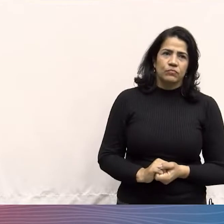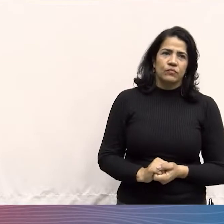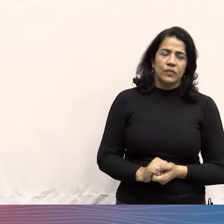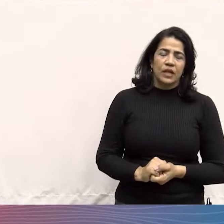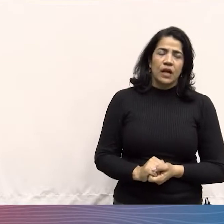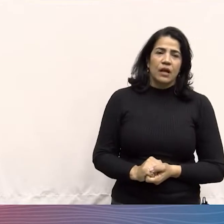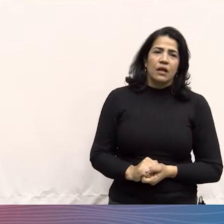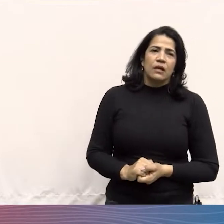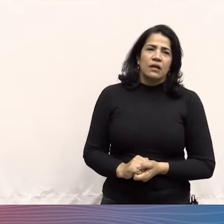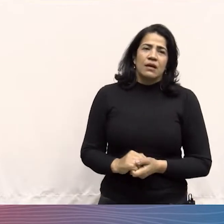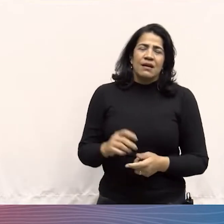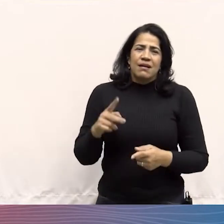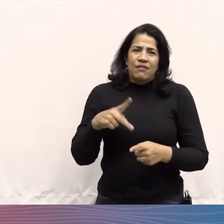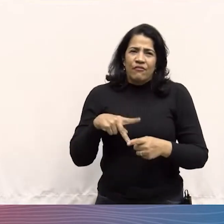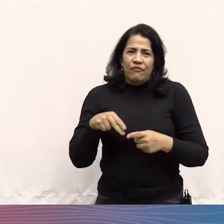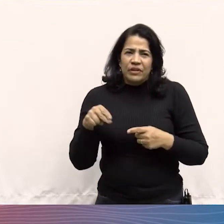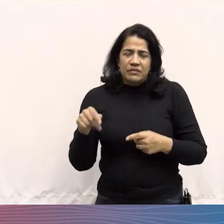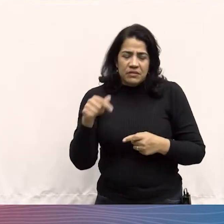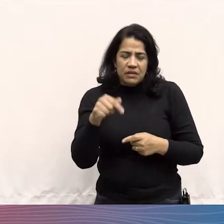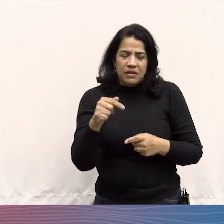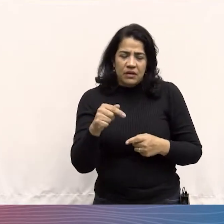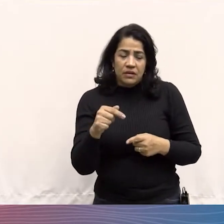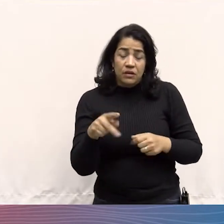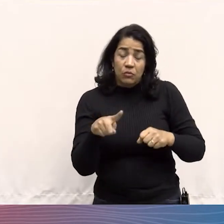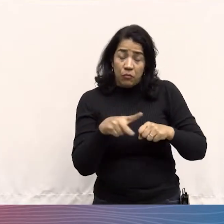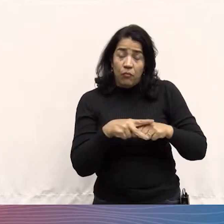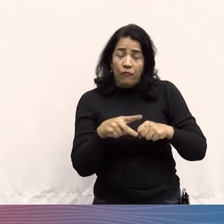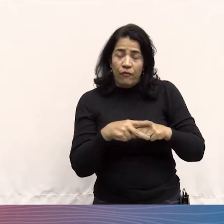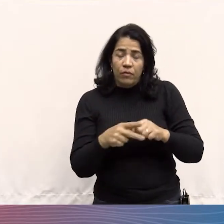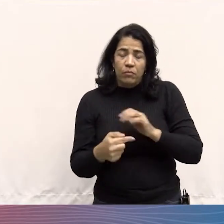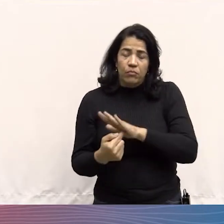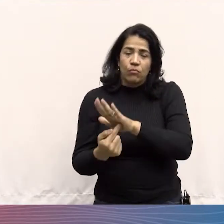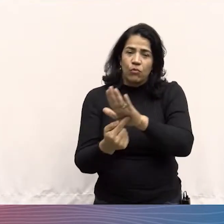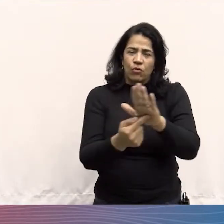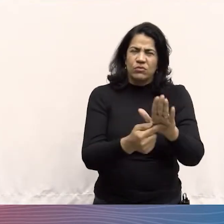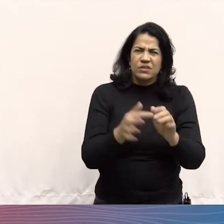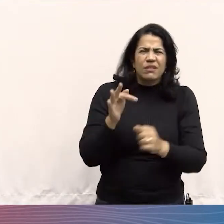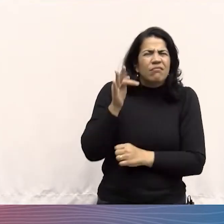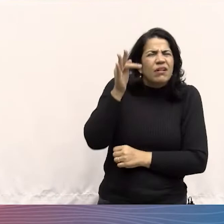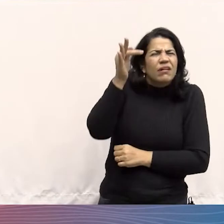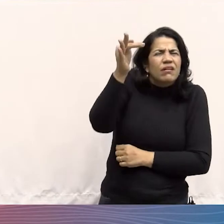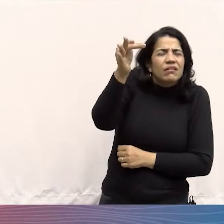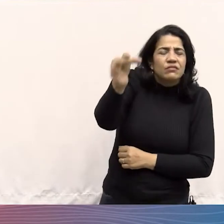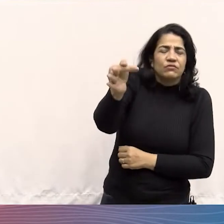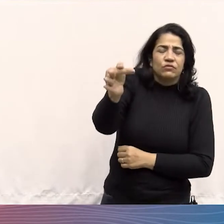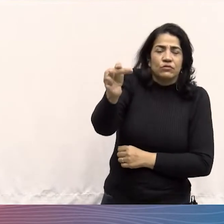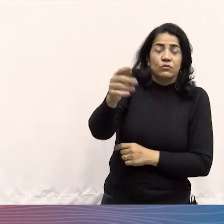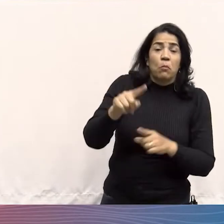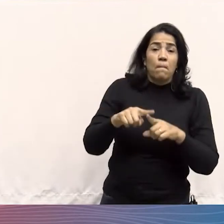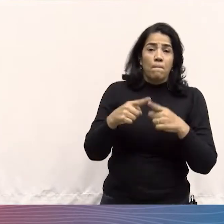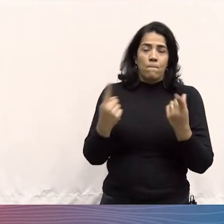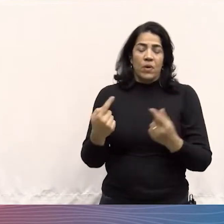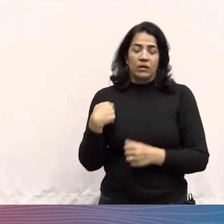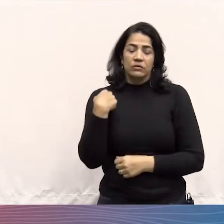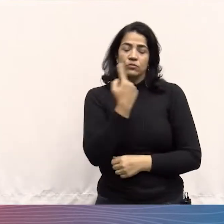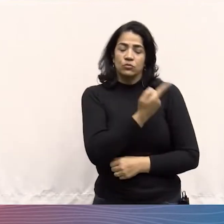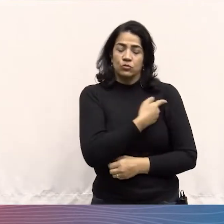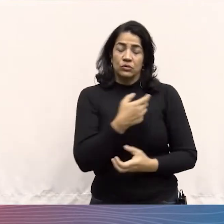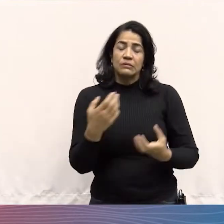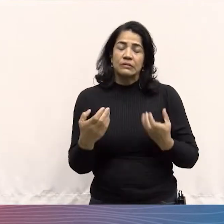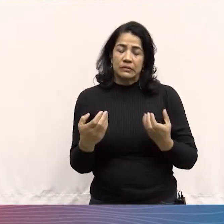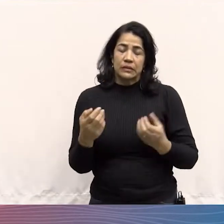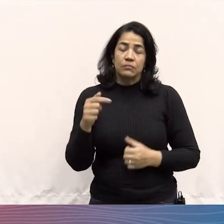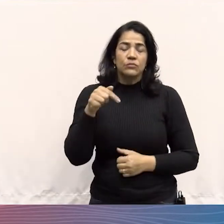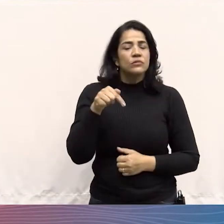futuro. Mas, irmãos, queremos que um dia seja presente. Amém? Por